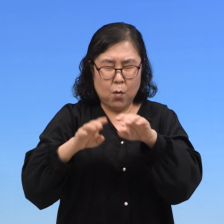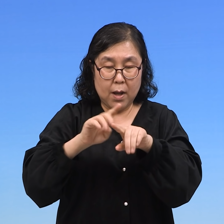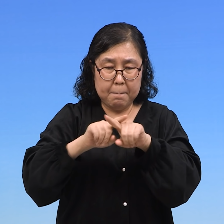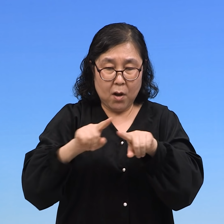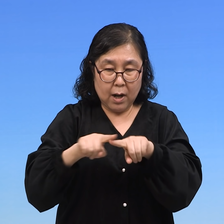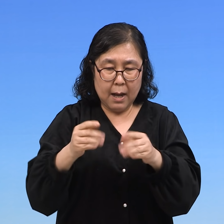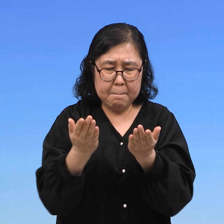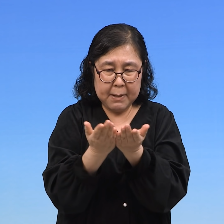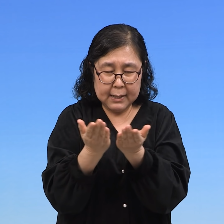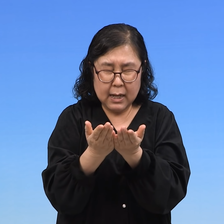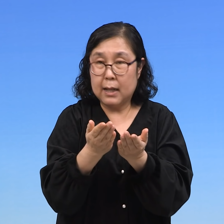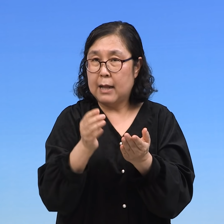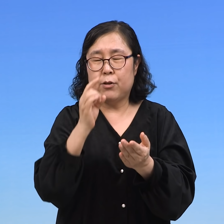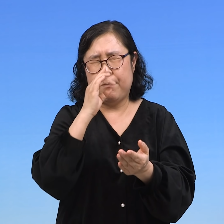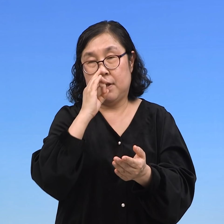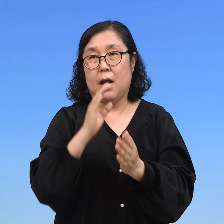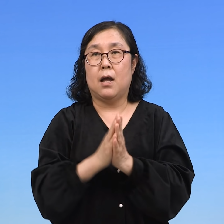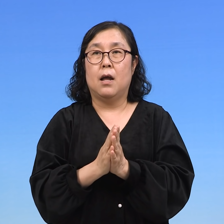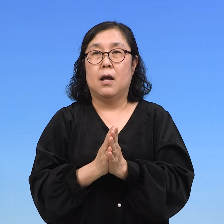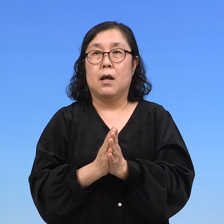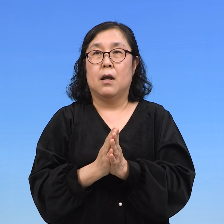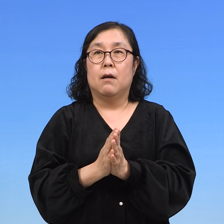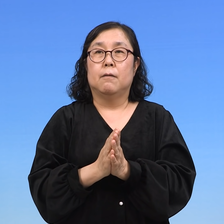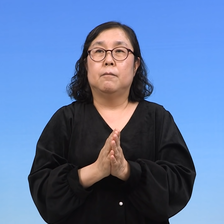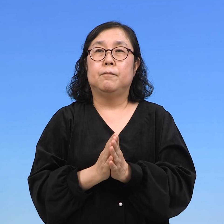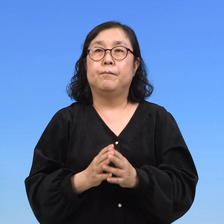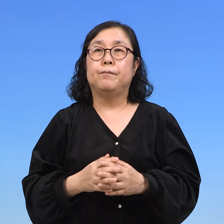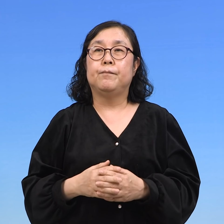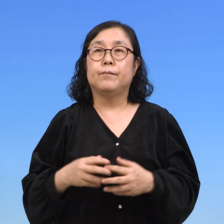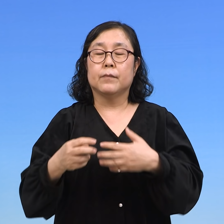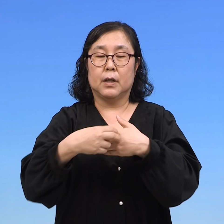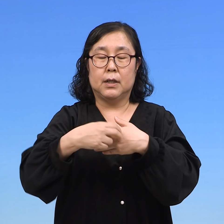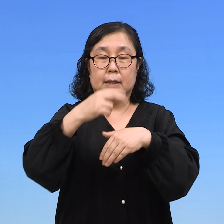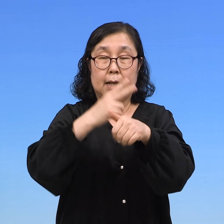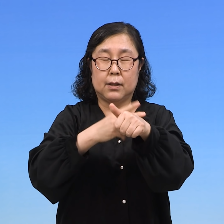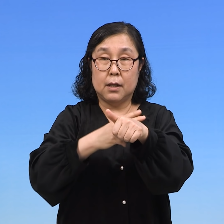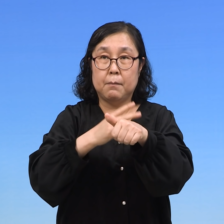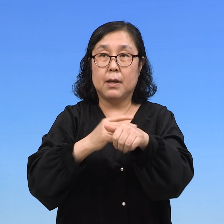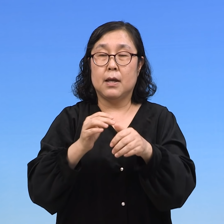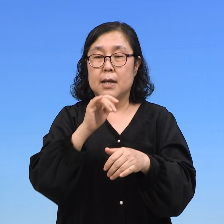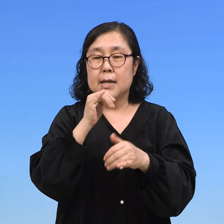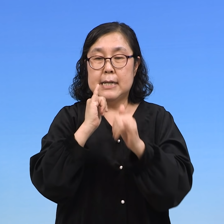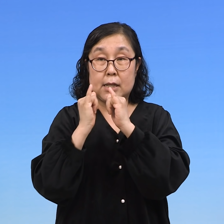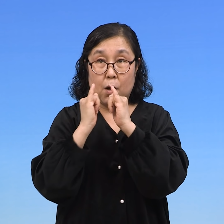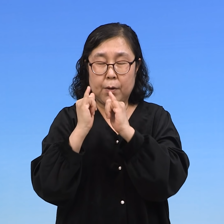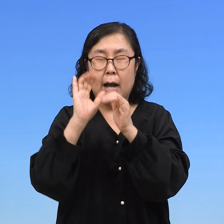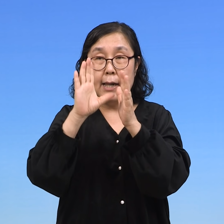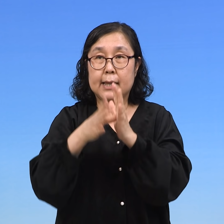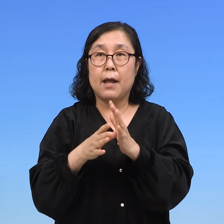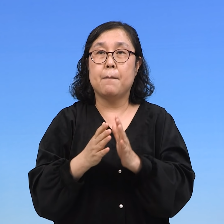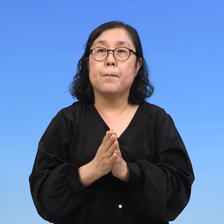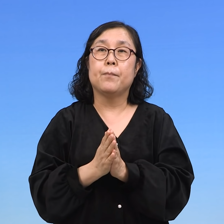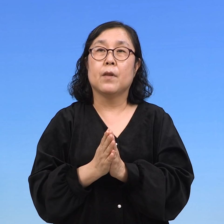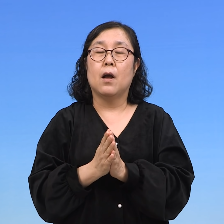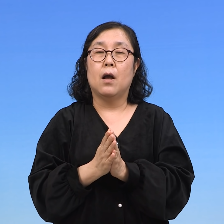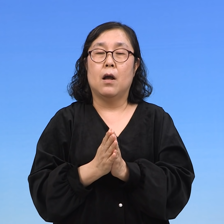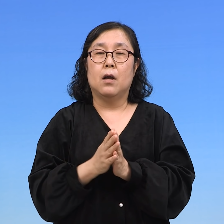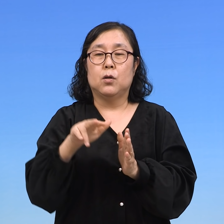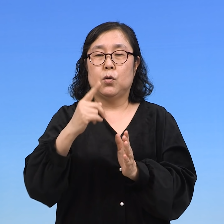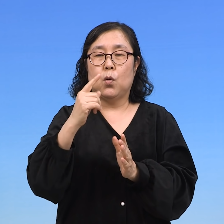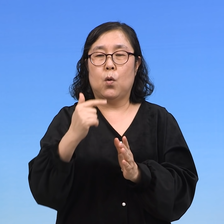증상을 가진 환자가 오면 더 겸손히 저는 그 의사분께서 인터뷰하면서 진하영 교수가